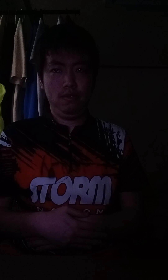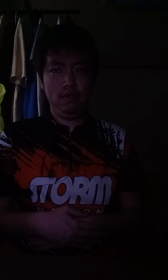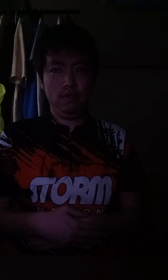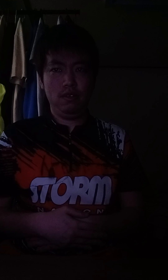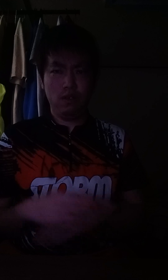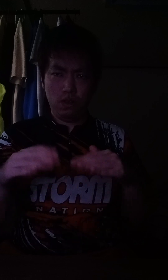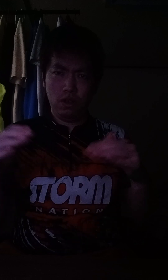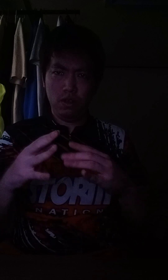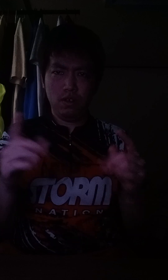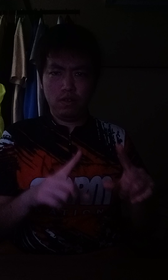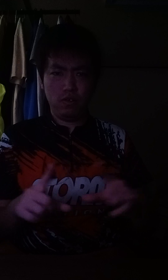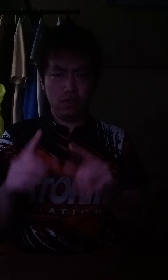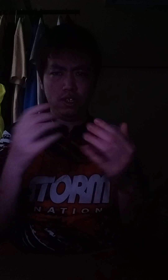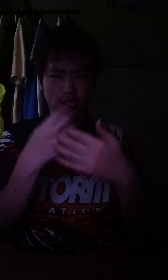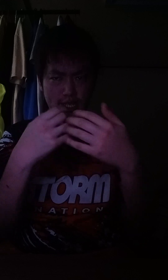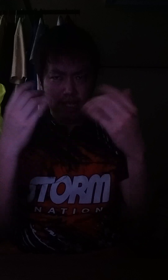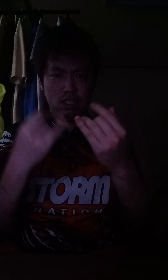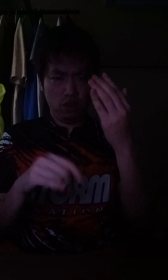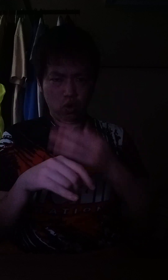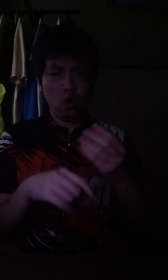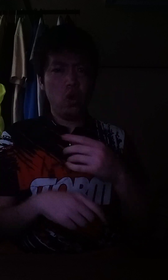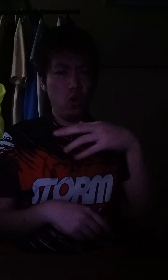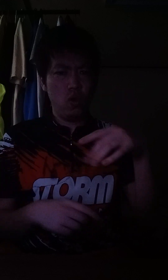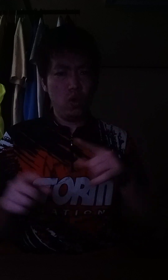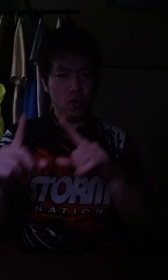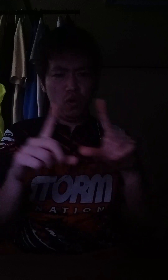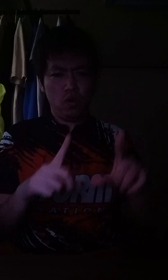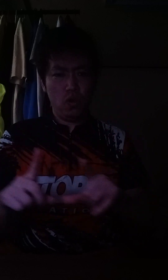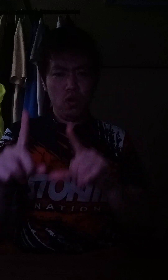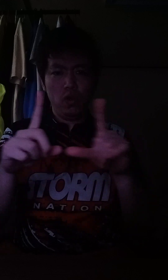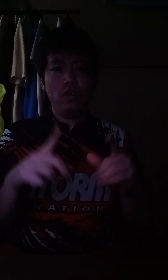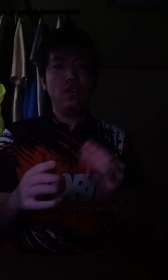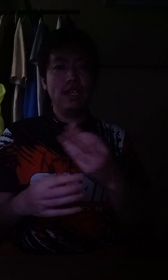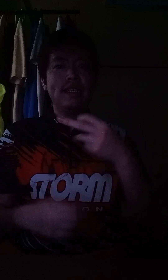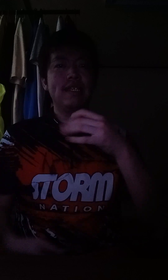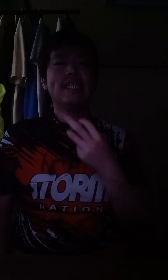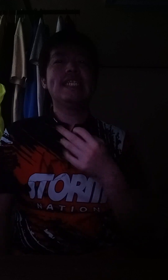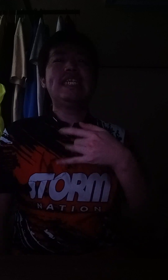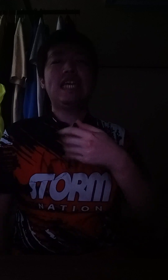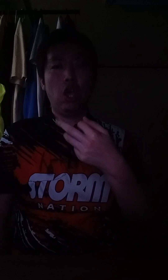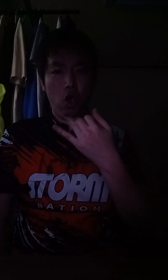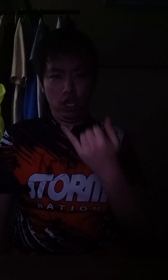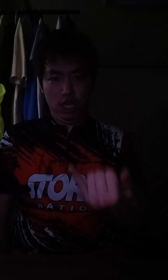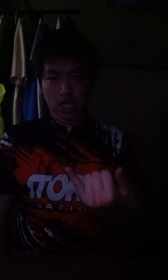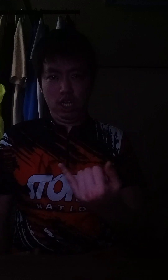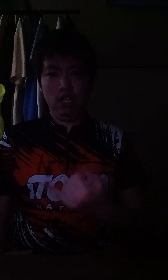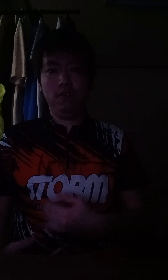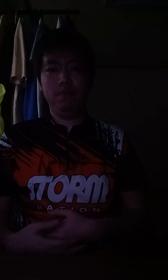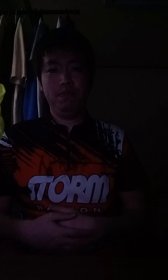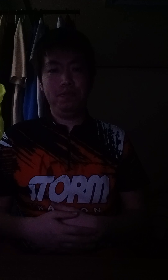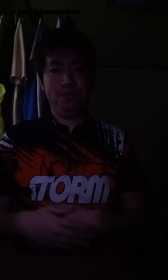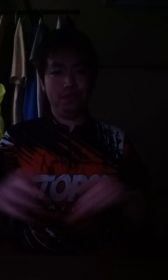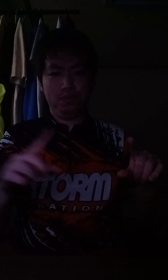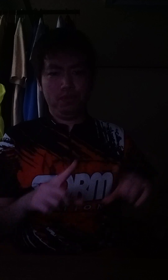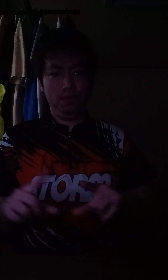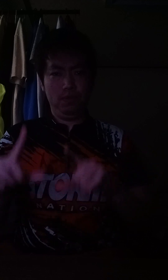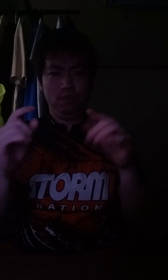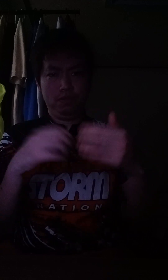어릴 적부터 수술과 잦은 입원으로 이제는 병원 생활이 익숙해져 버린 승현이. 퇴원해서 집에 가면 제일